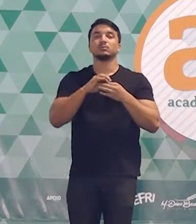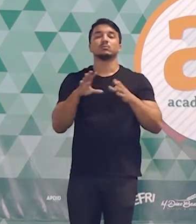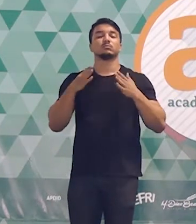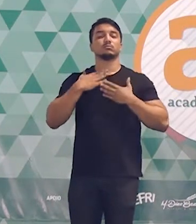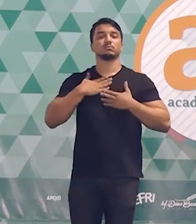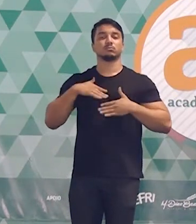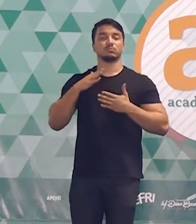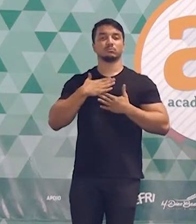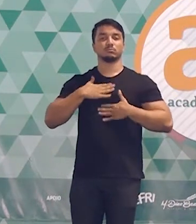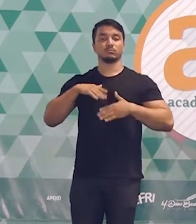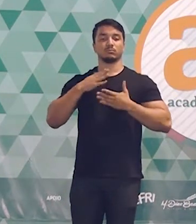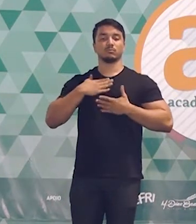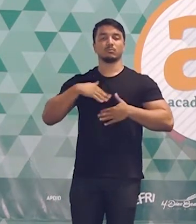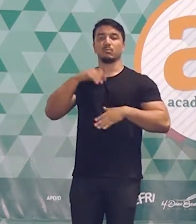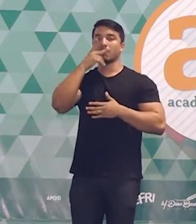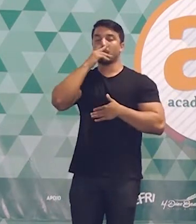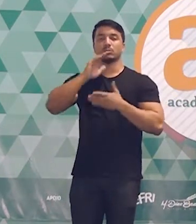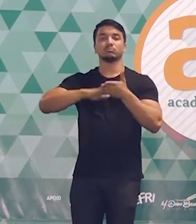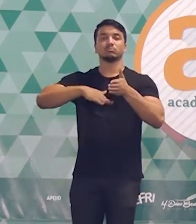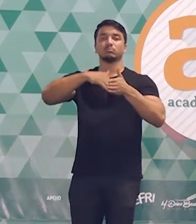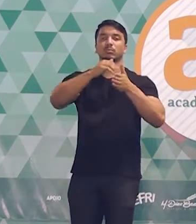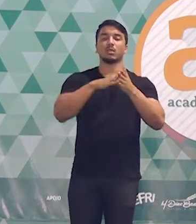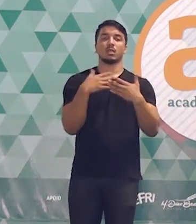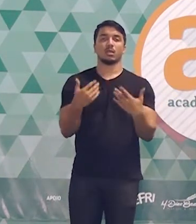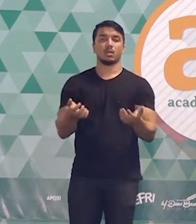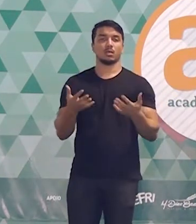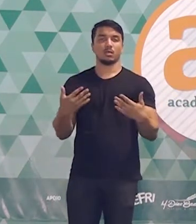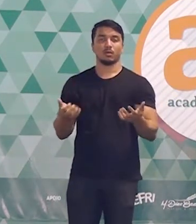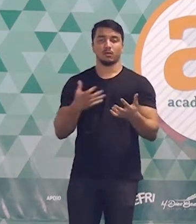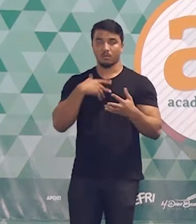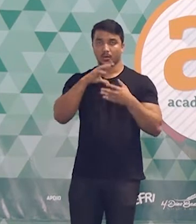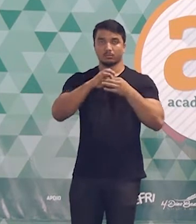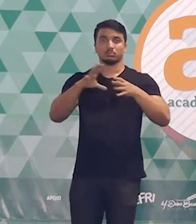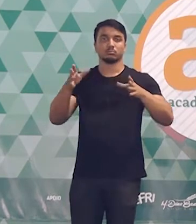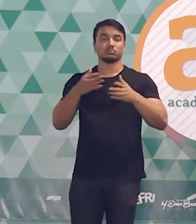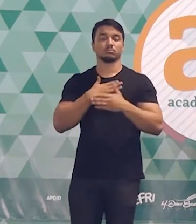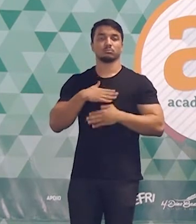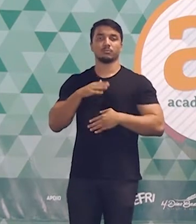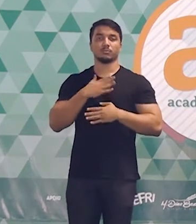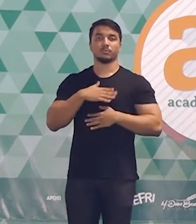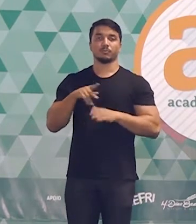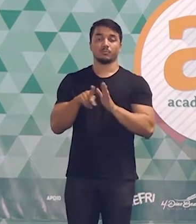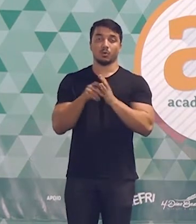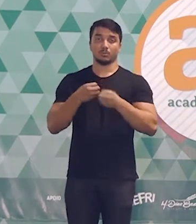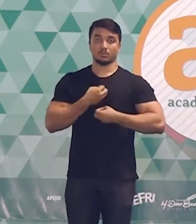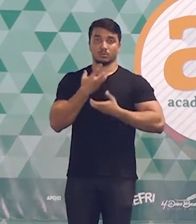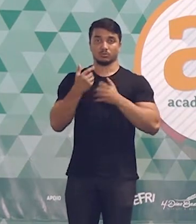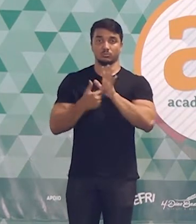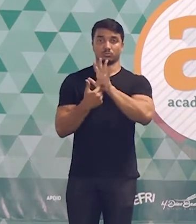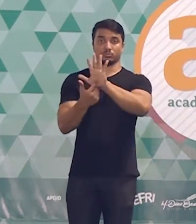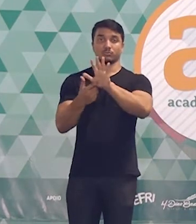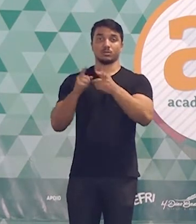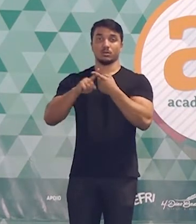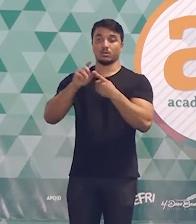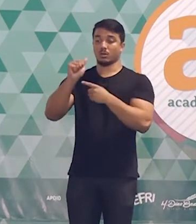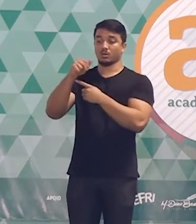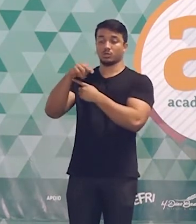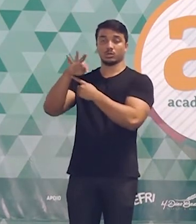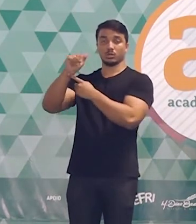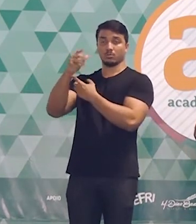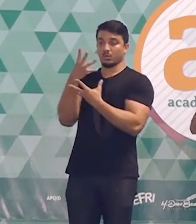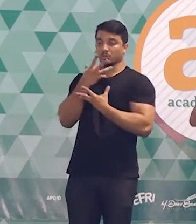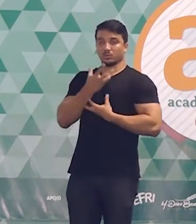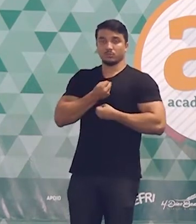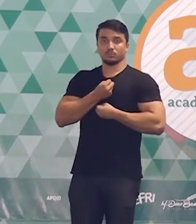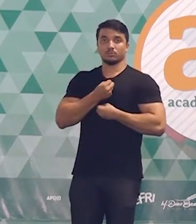do traço. Então, a espontaneidade no traço é uma característica da arte expressionista. Anita Malfatti